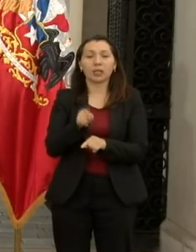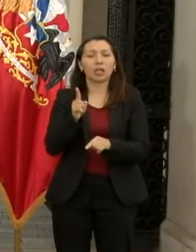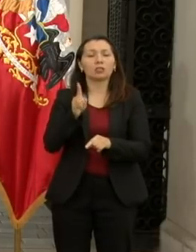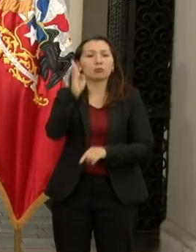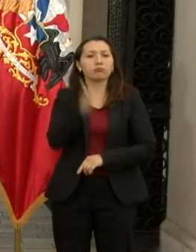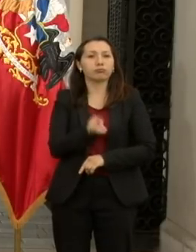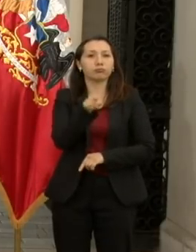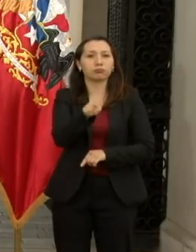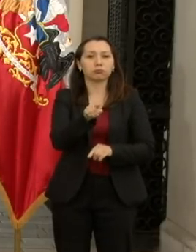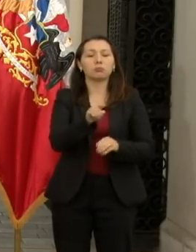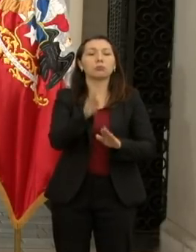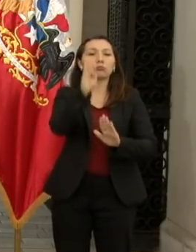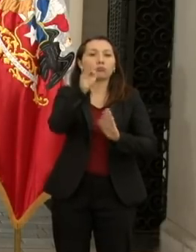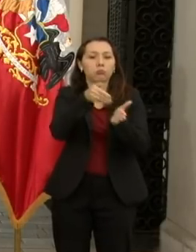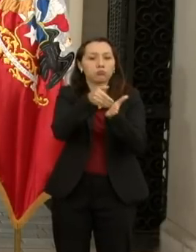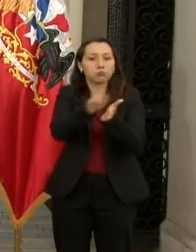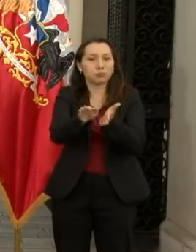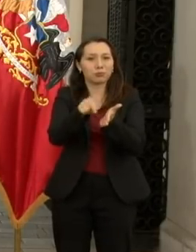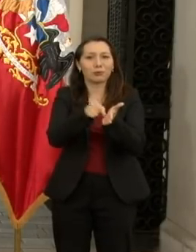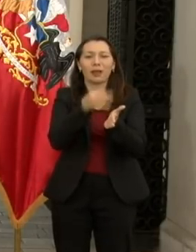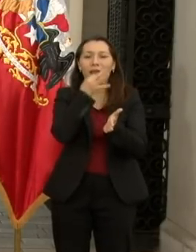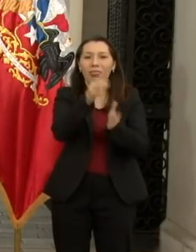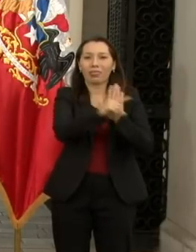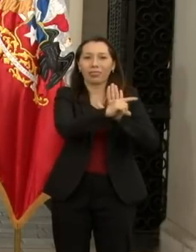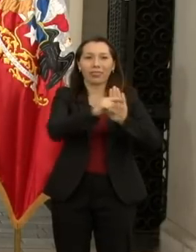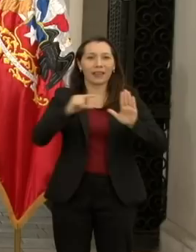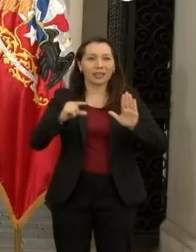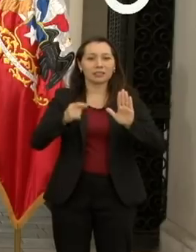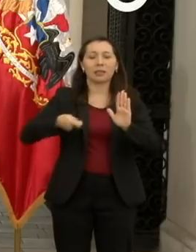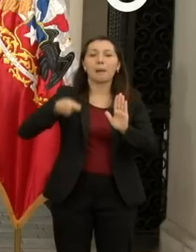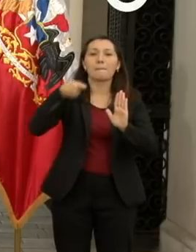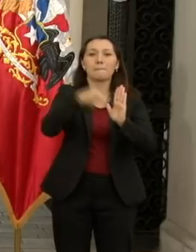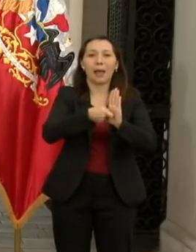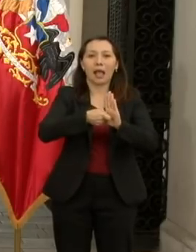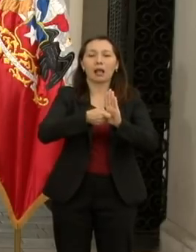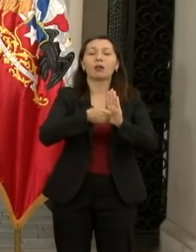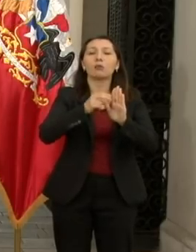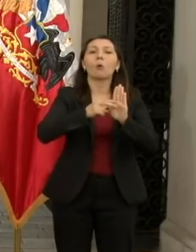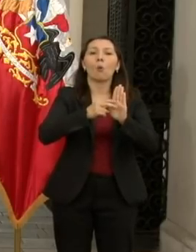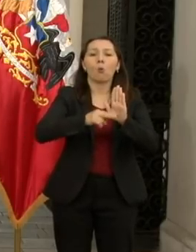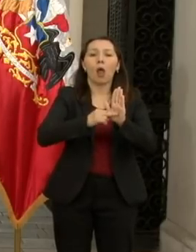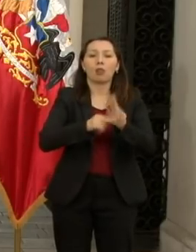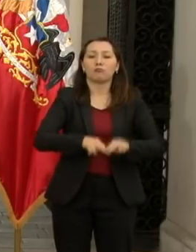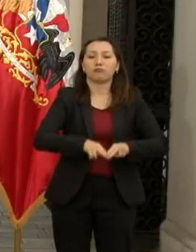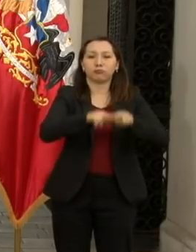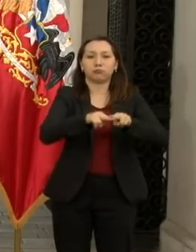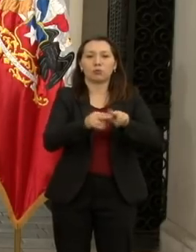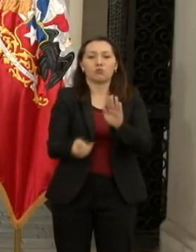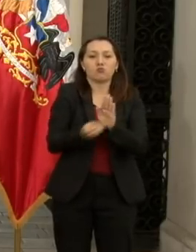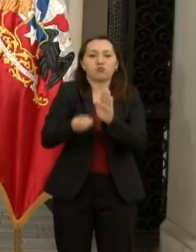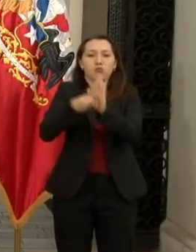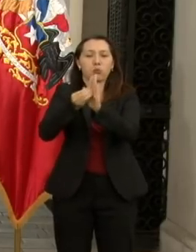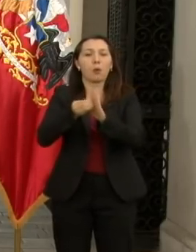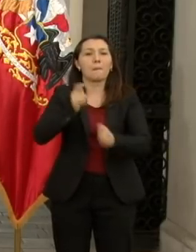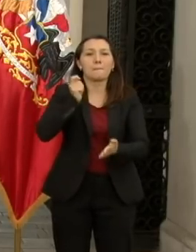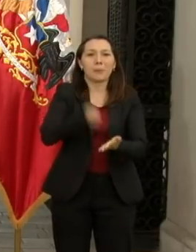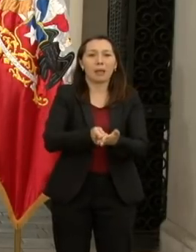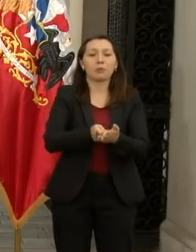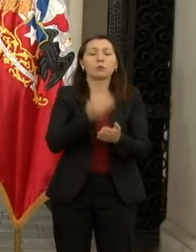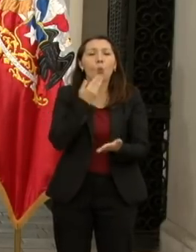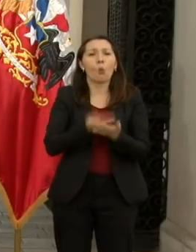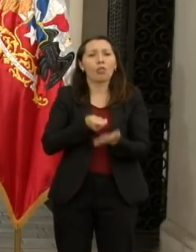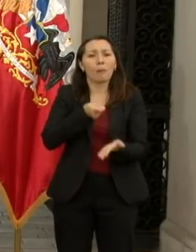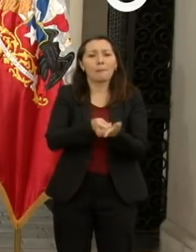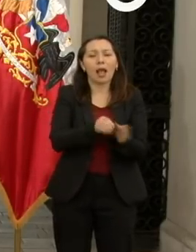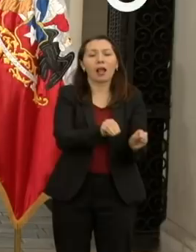veto sustitutivo eliminará el pago de intereses y reajustes de los permisos que se